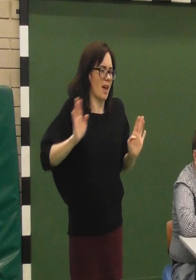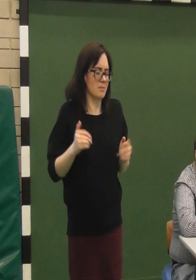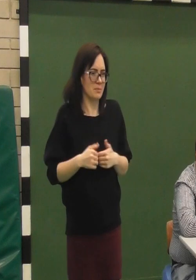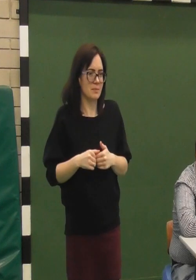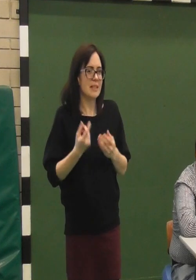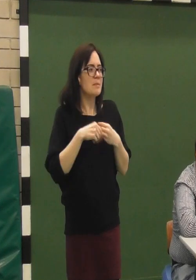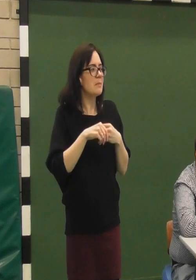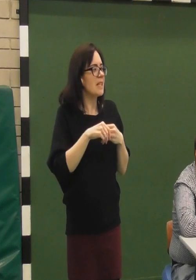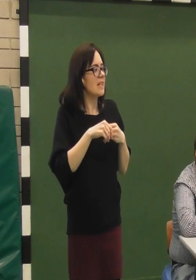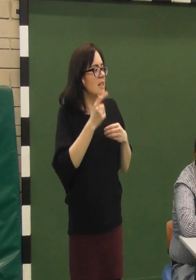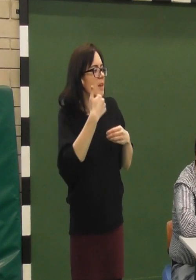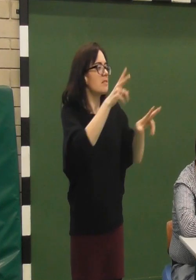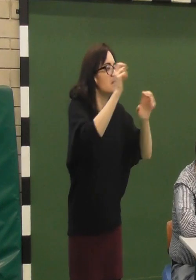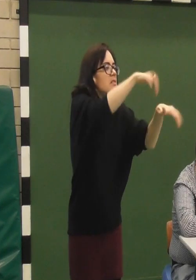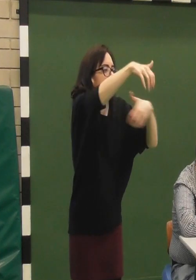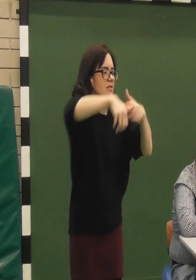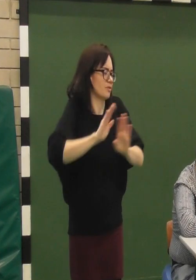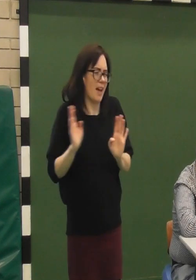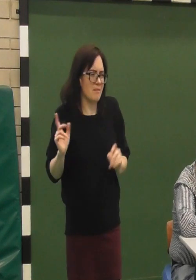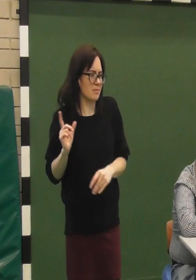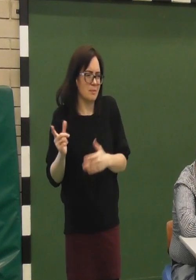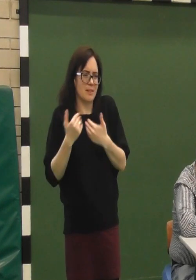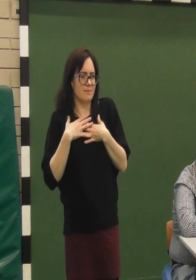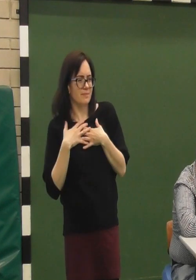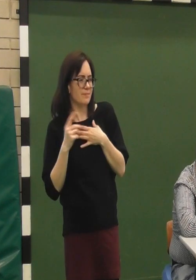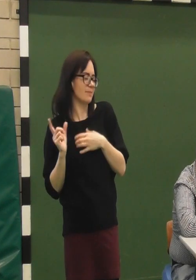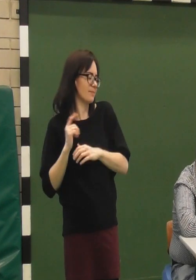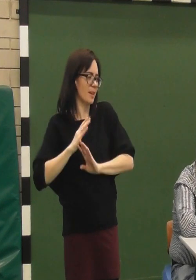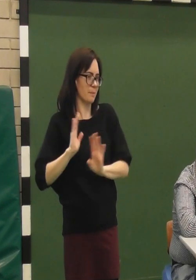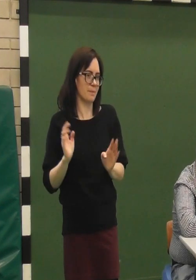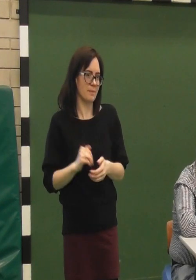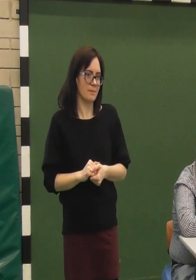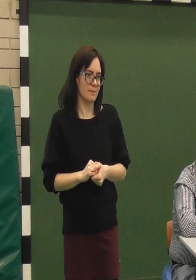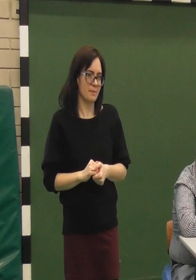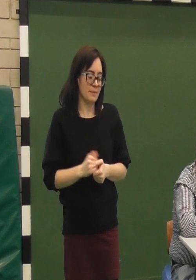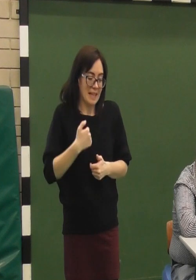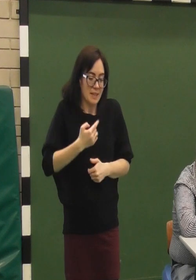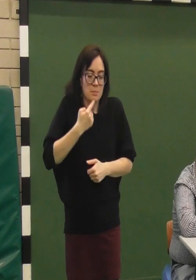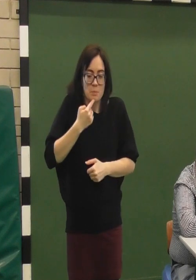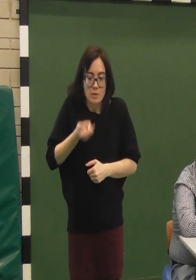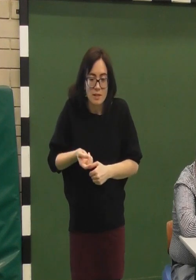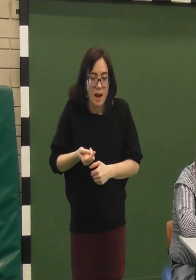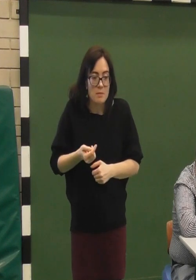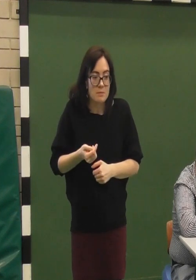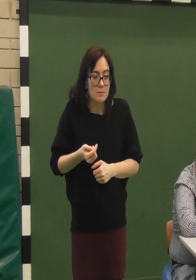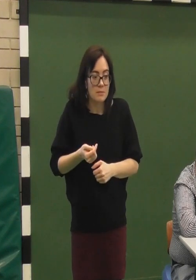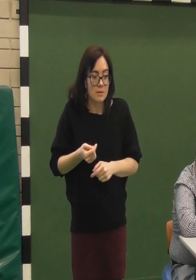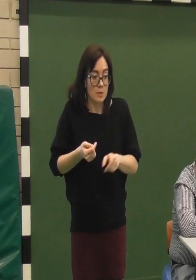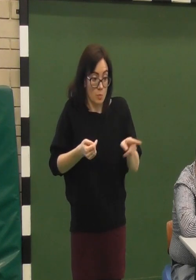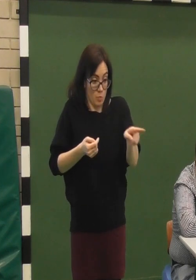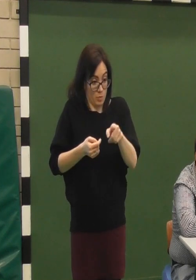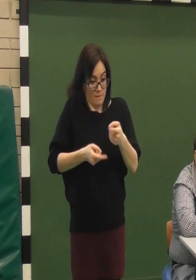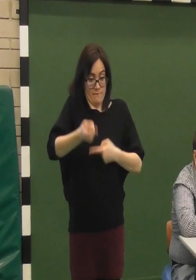nem szereztünk be magunknak. Én azt mondtam, hogy ugyanezt csinálhatták a